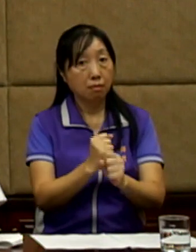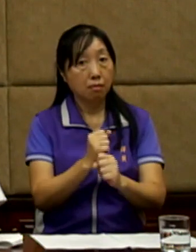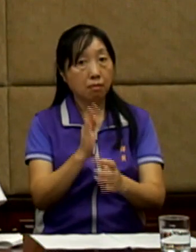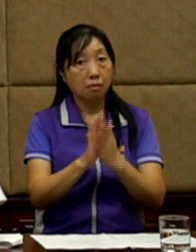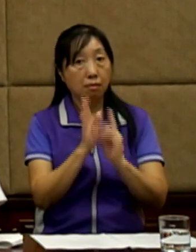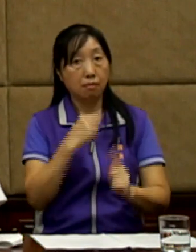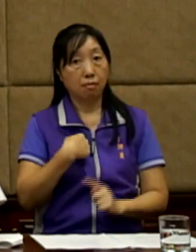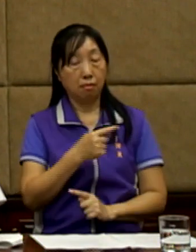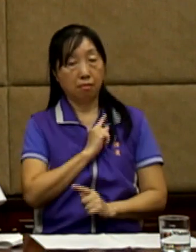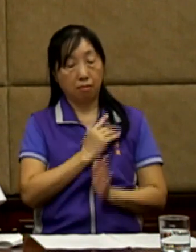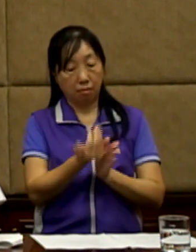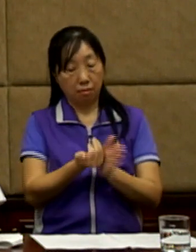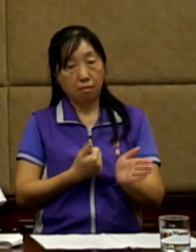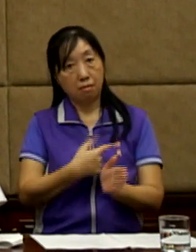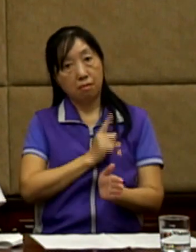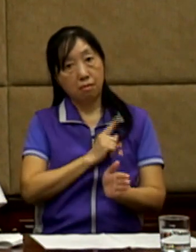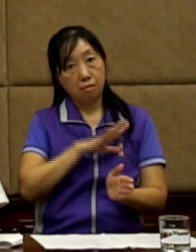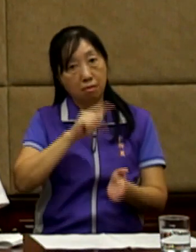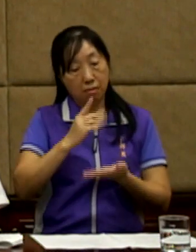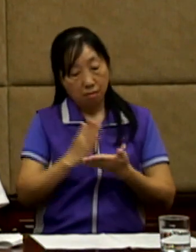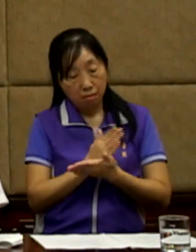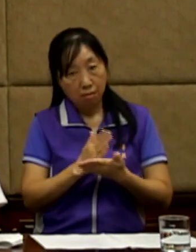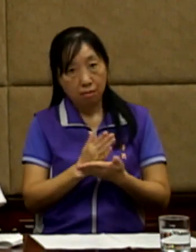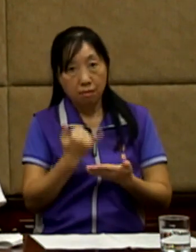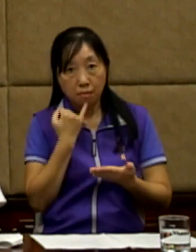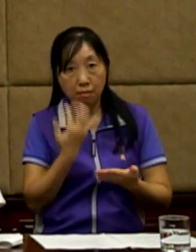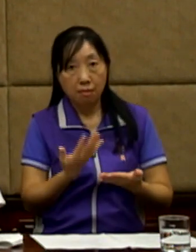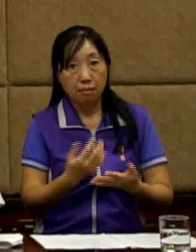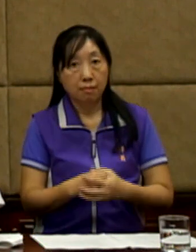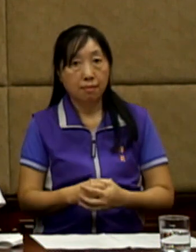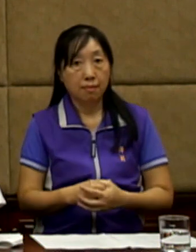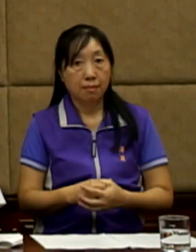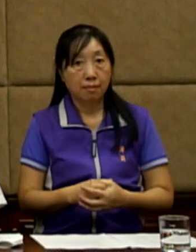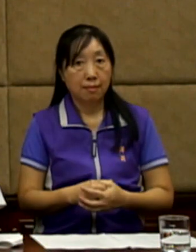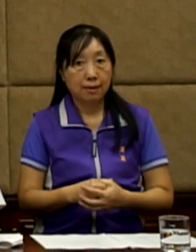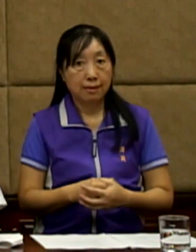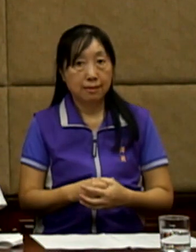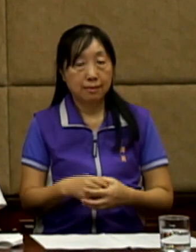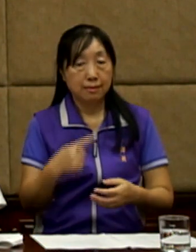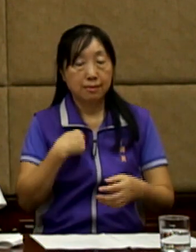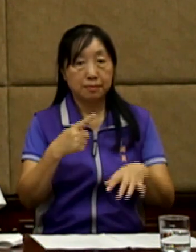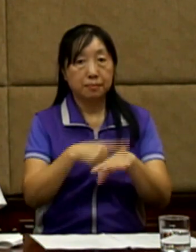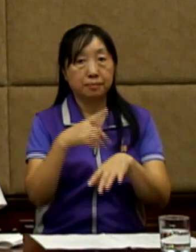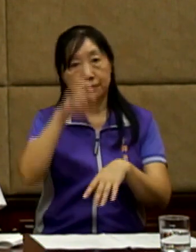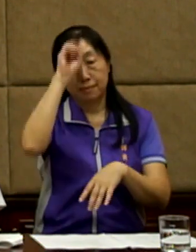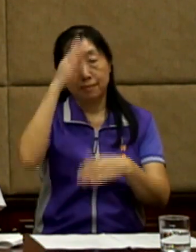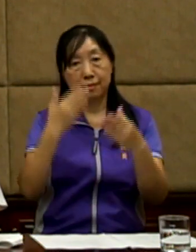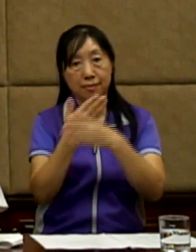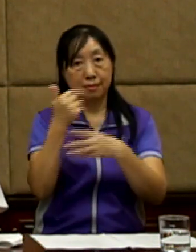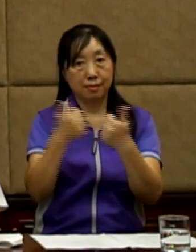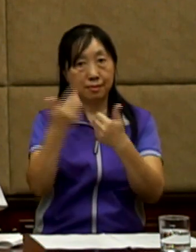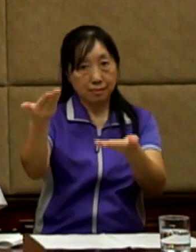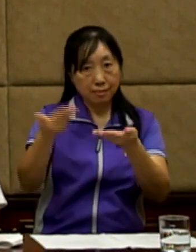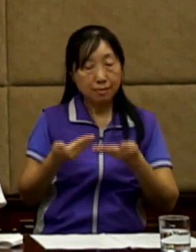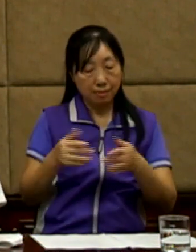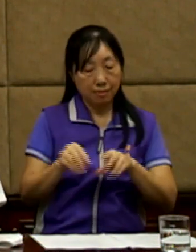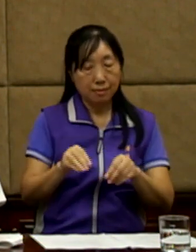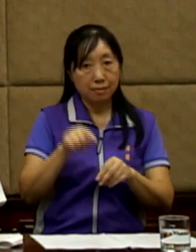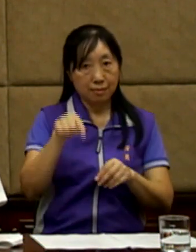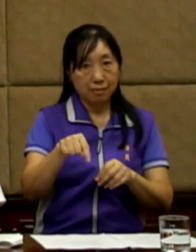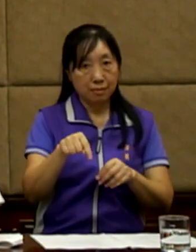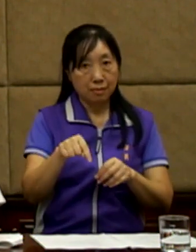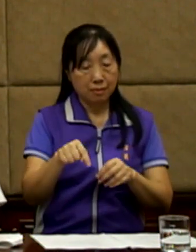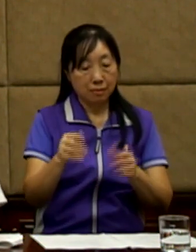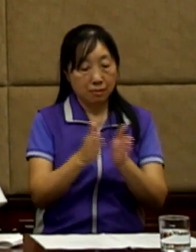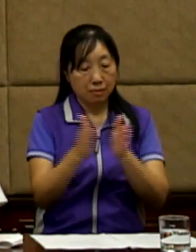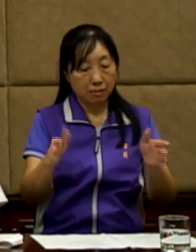判断说他有没有违反这些相关？ 其实这个先前的部分，我们从那个党产会提供的资讯，那个他们之间